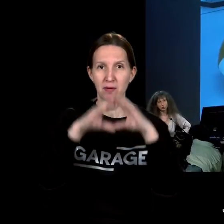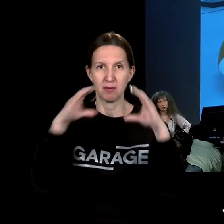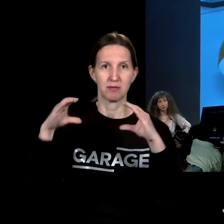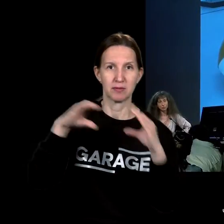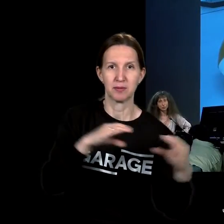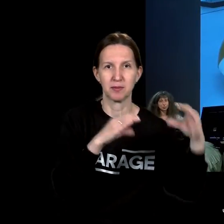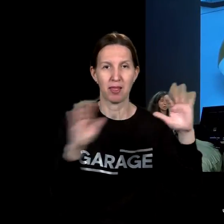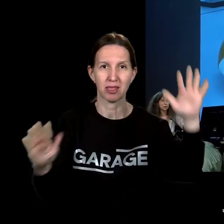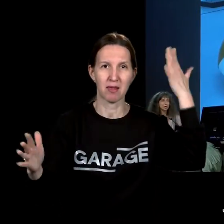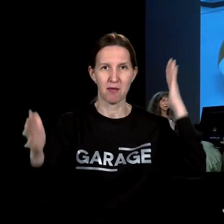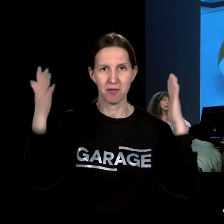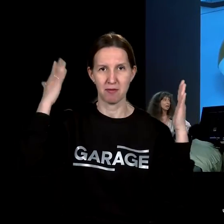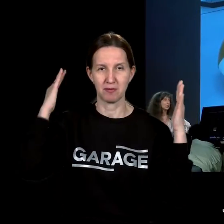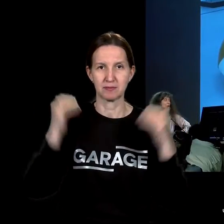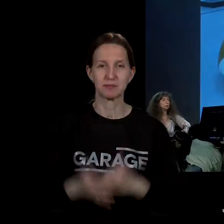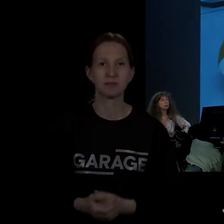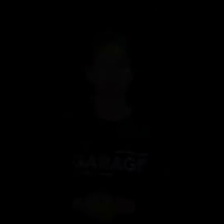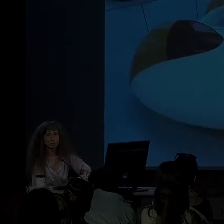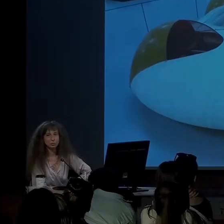джунглях.